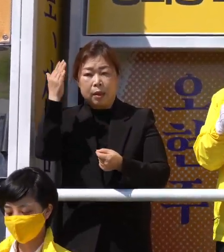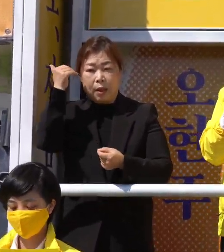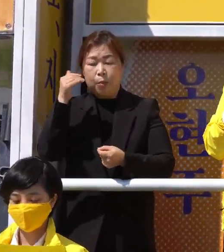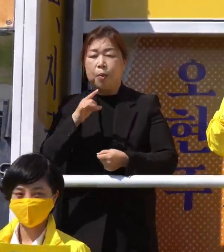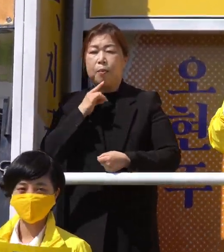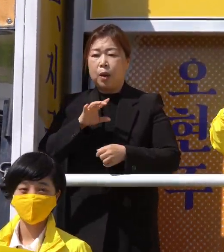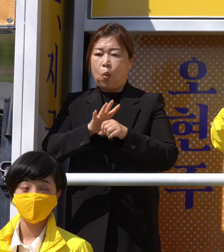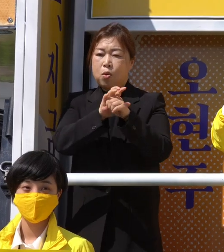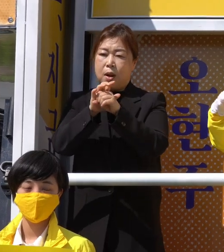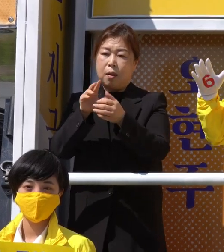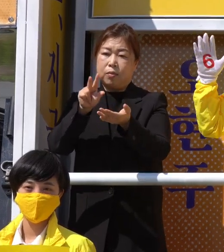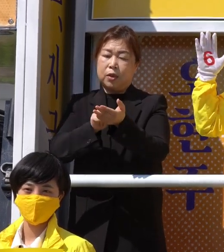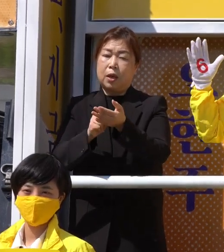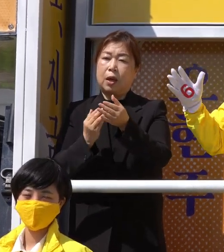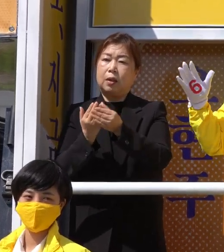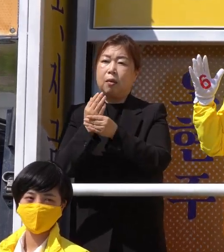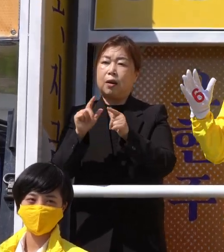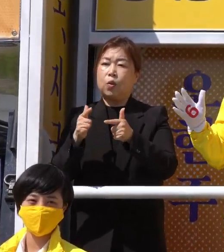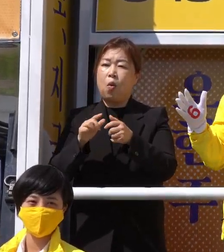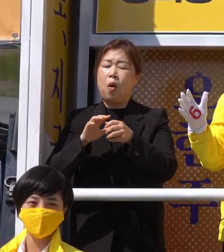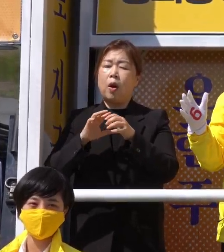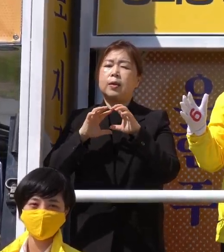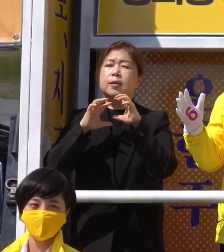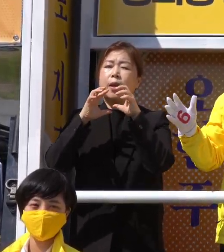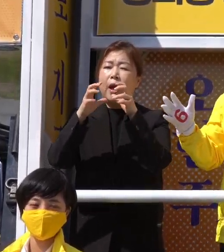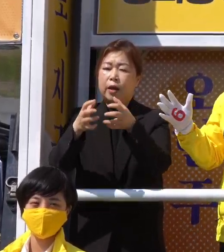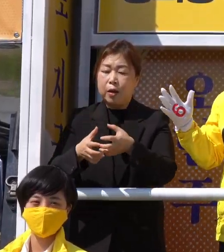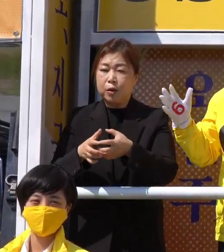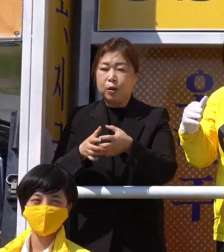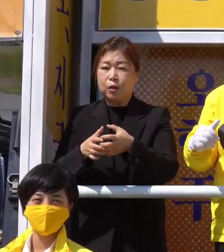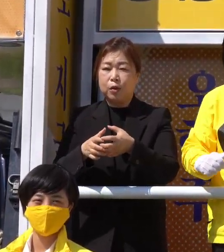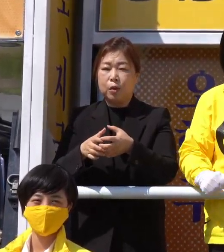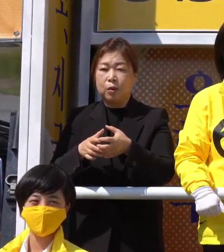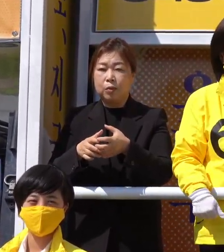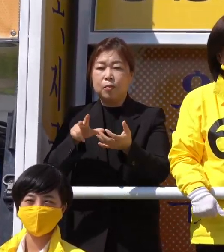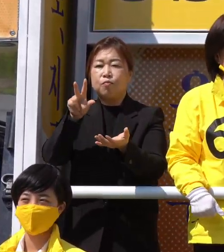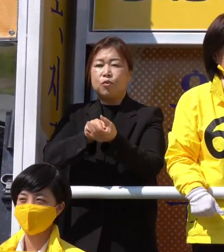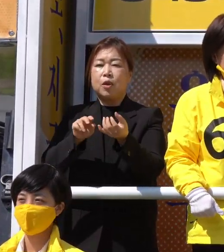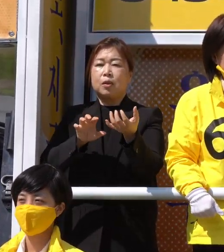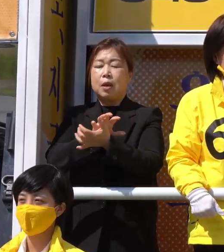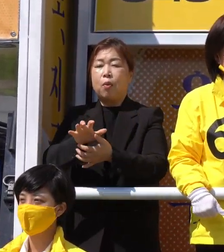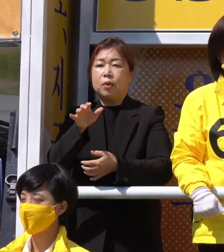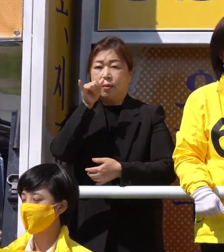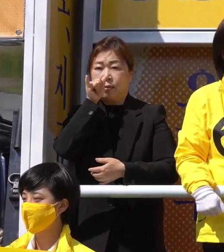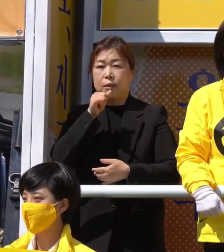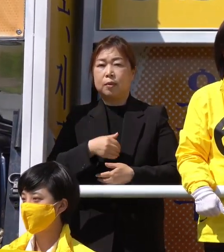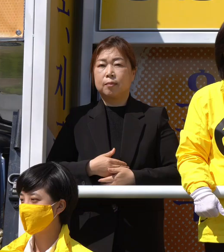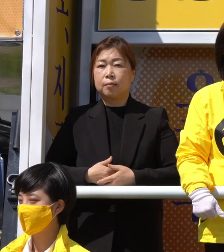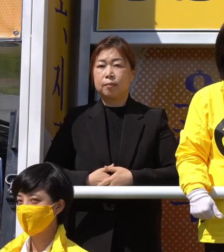대한민국으로만 한정된 게 아니라 전 세계적인 공황으로 연결될 수 있습니다.